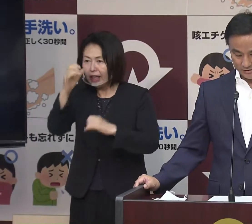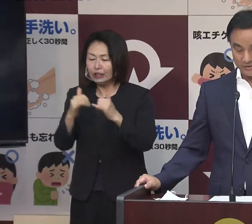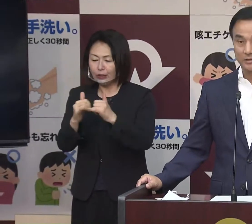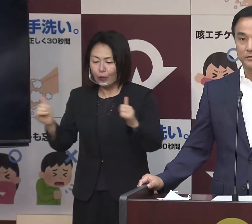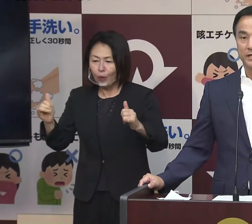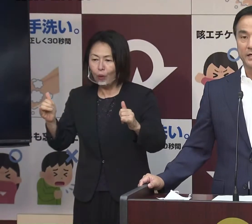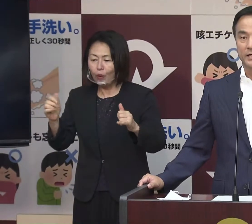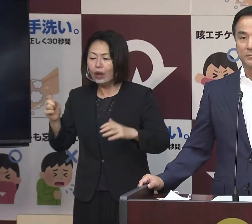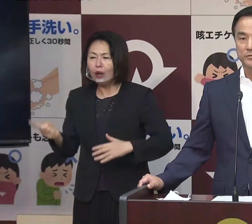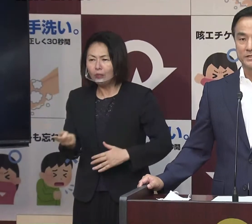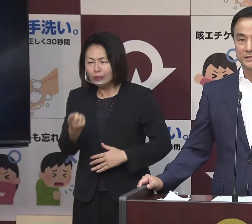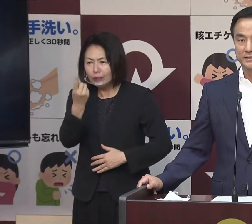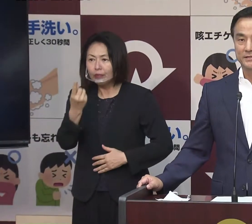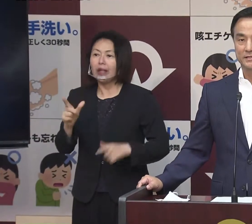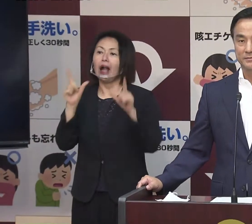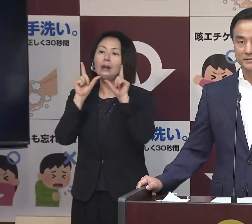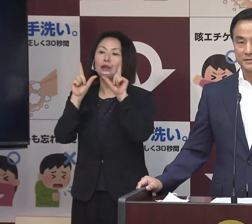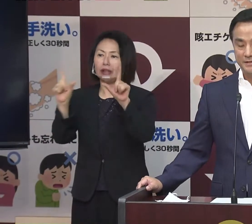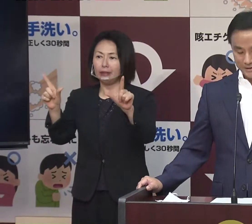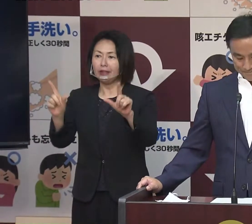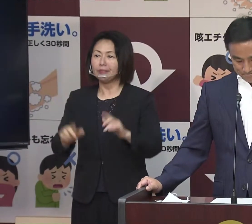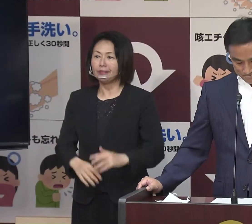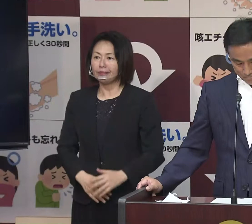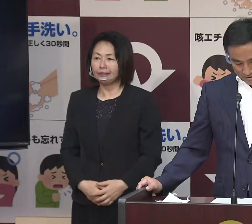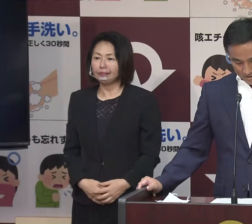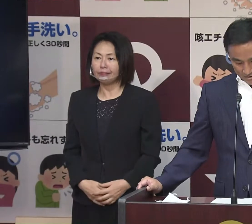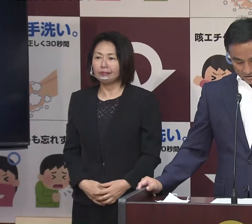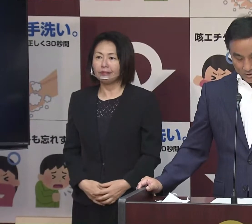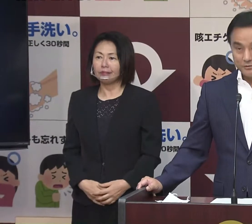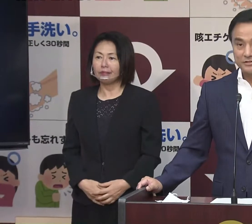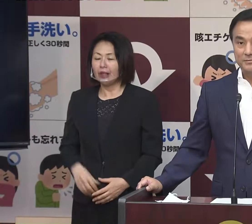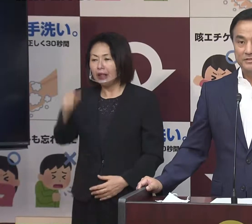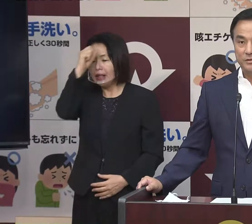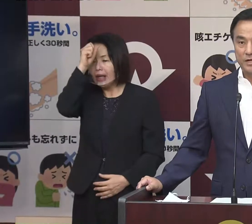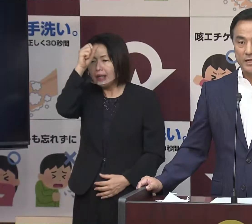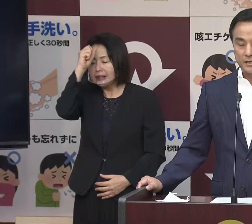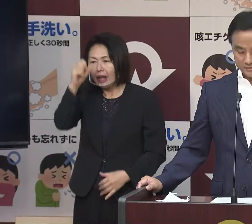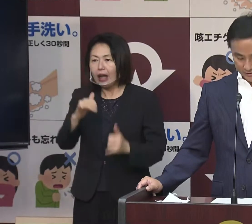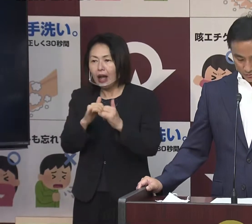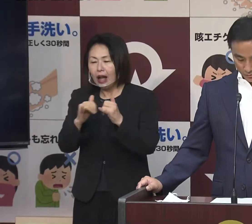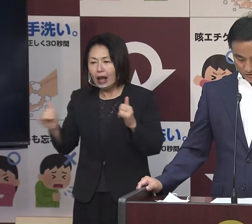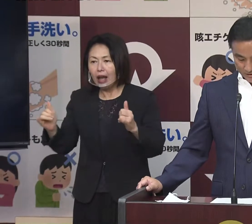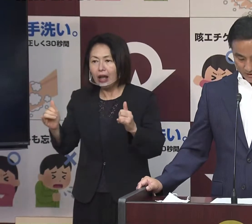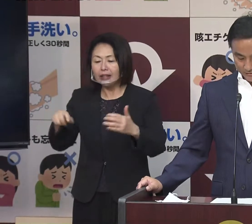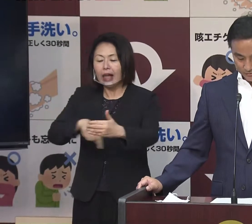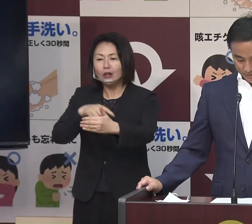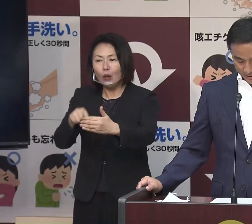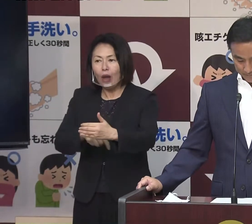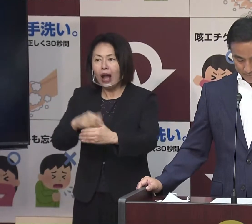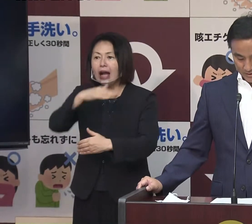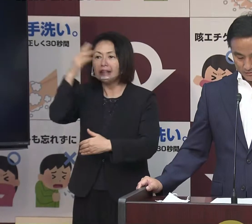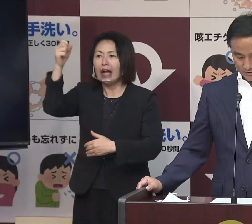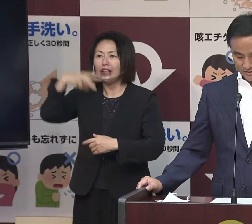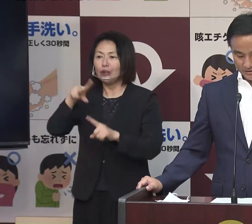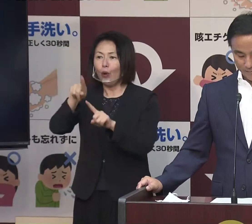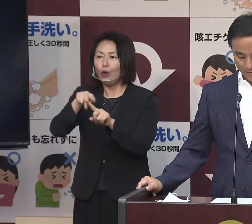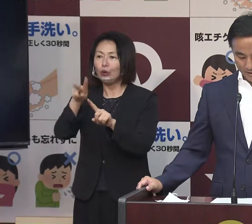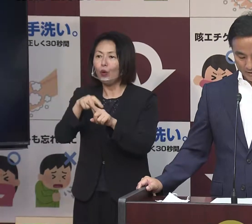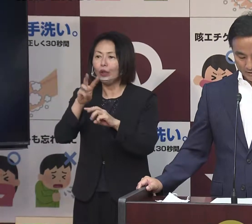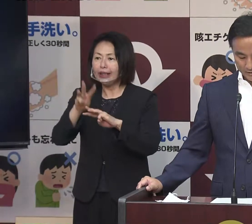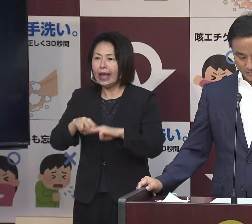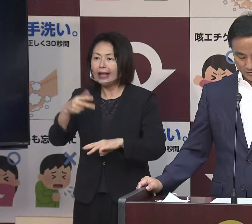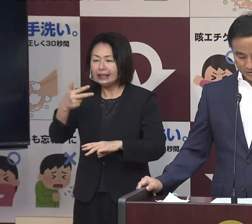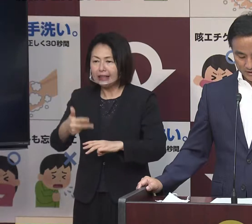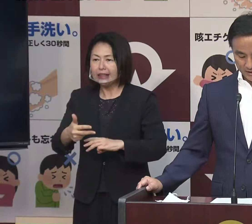が発生しましたので、発表させていただきます。患者の概要につきましては、山陽小野田市が10名、宇部市が3